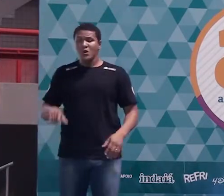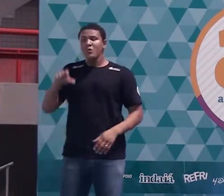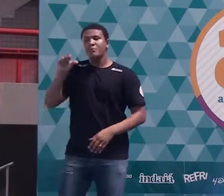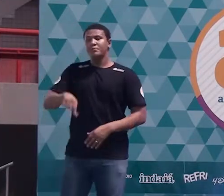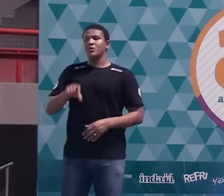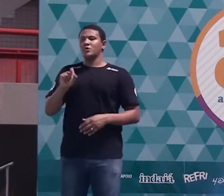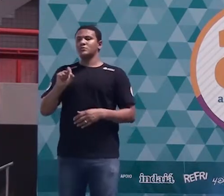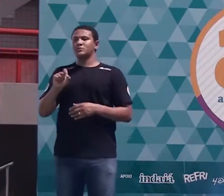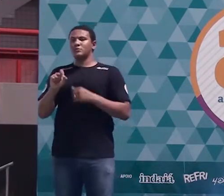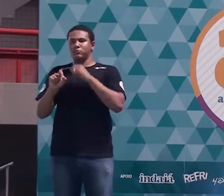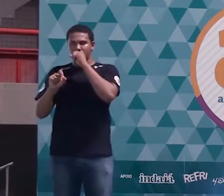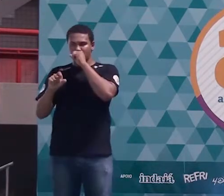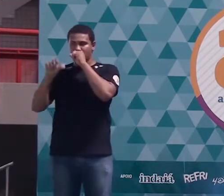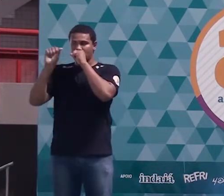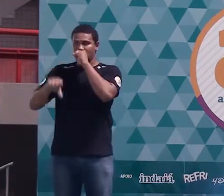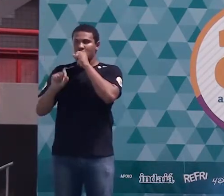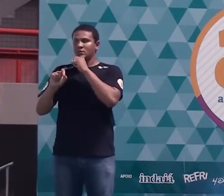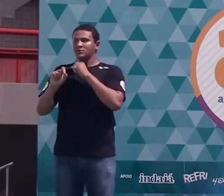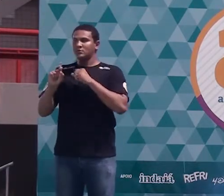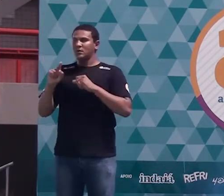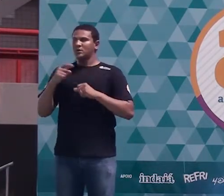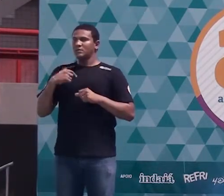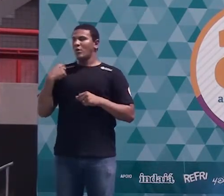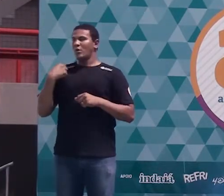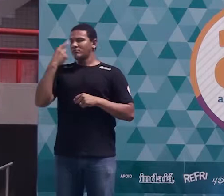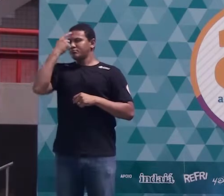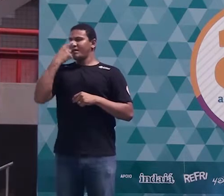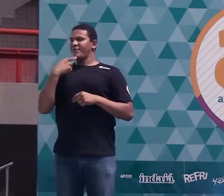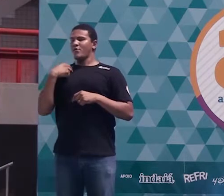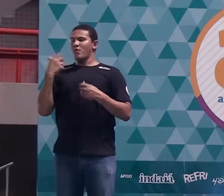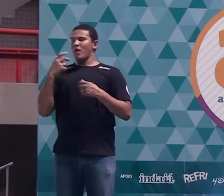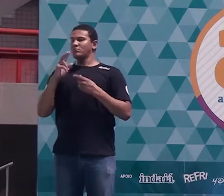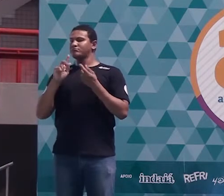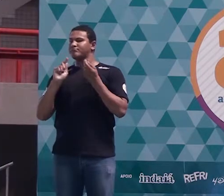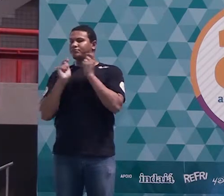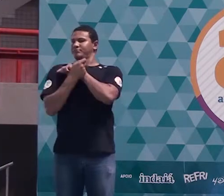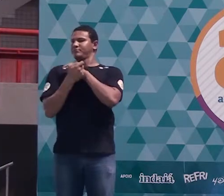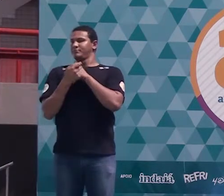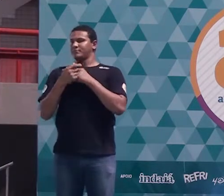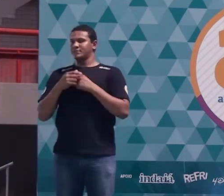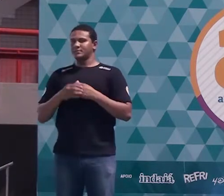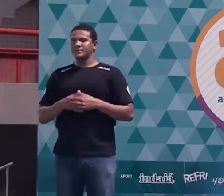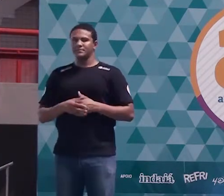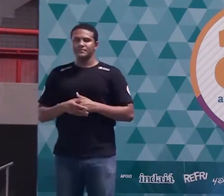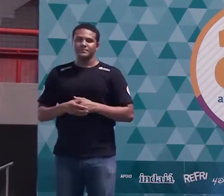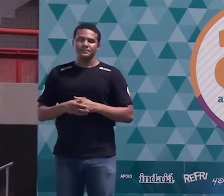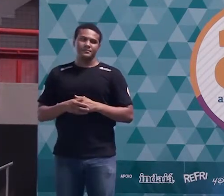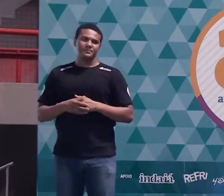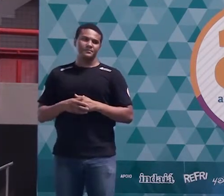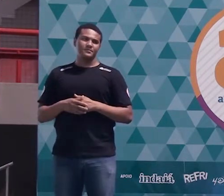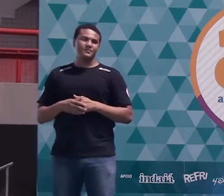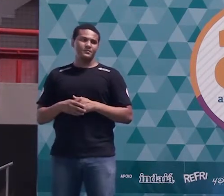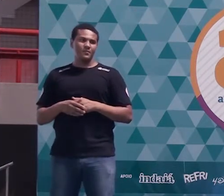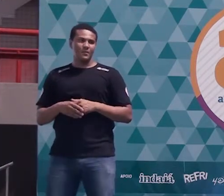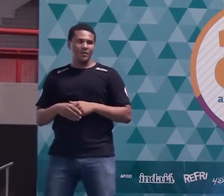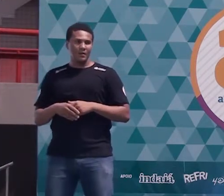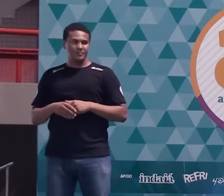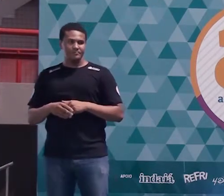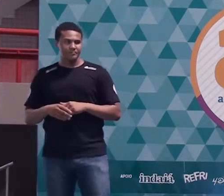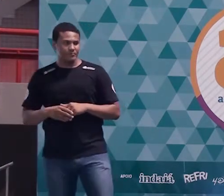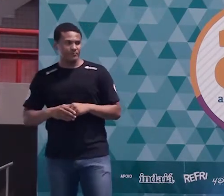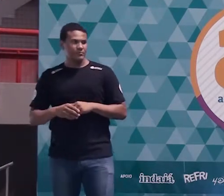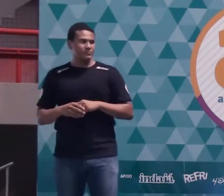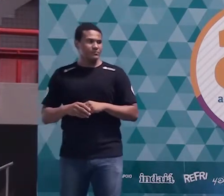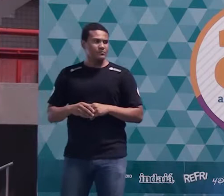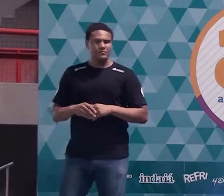tem é quando a gente não se aceita como é. E isso se manifesta também na linguagem. Todos formados